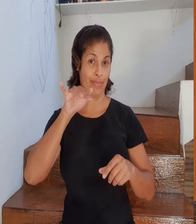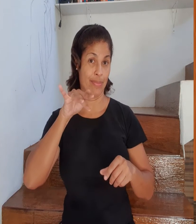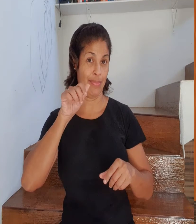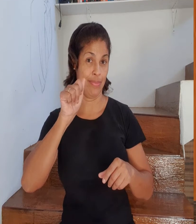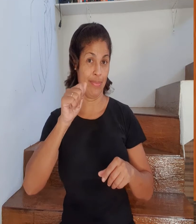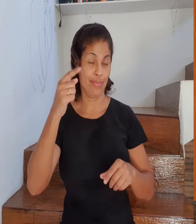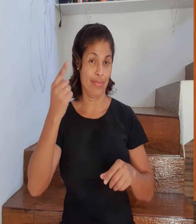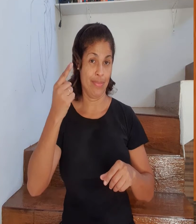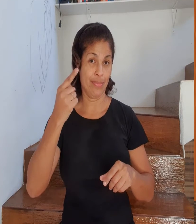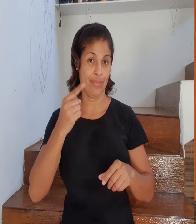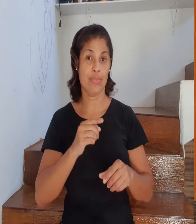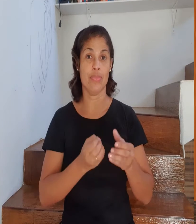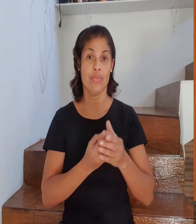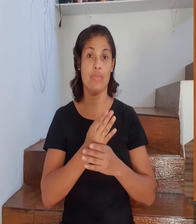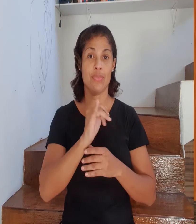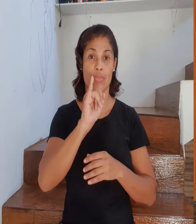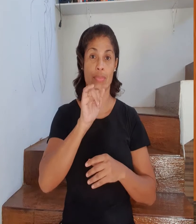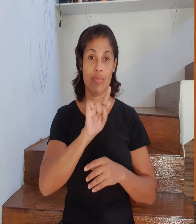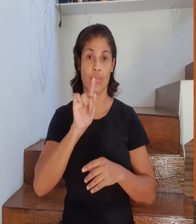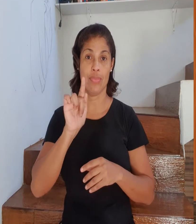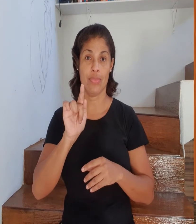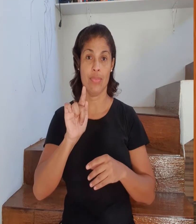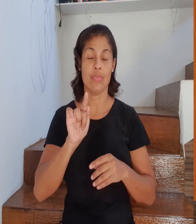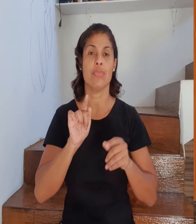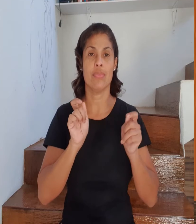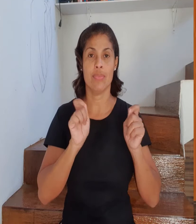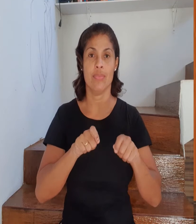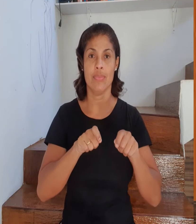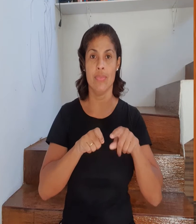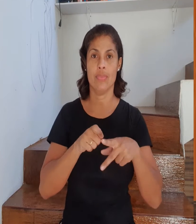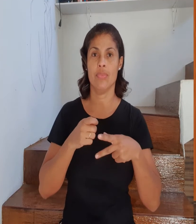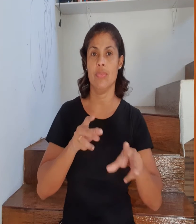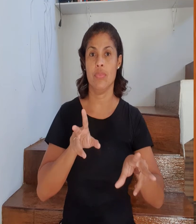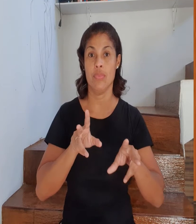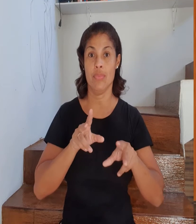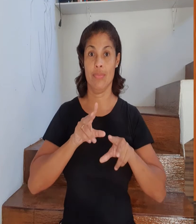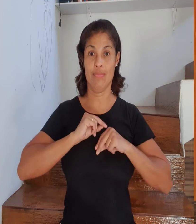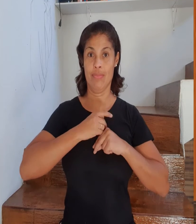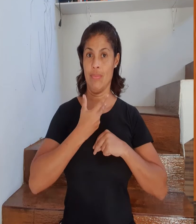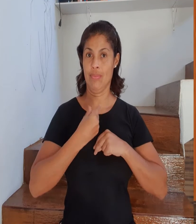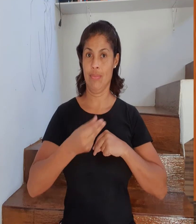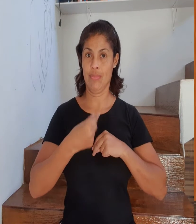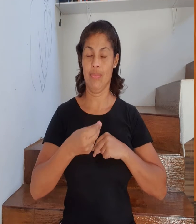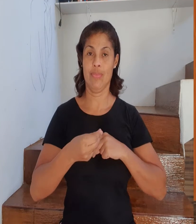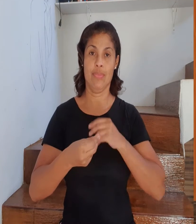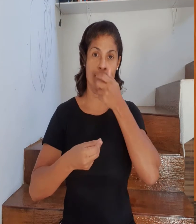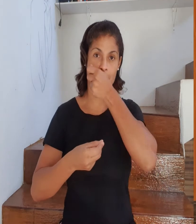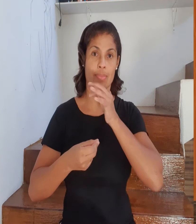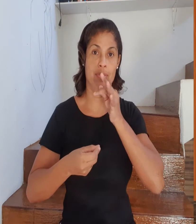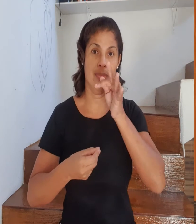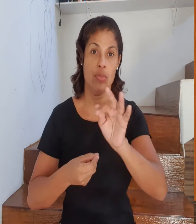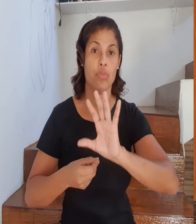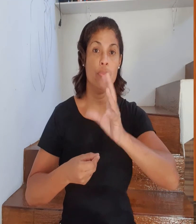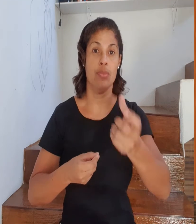a secreção de imunoglobulinas IgG, que irão conferir imunidade ao hospedeiro, em caso de uma nova